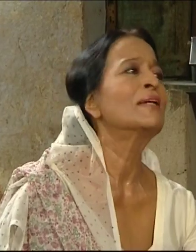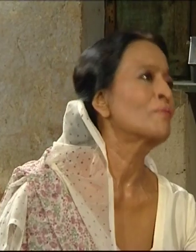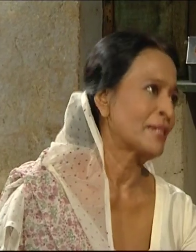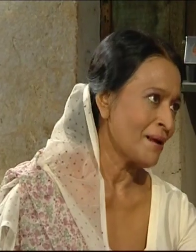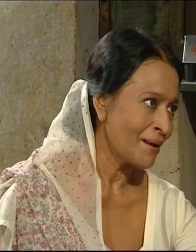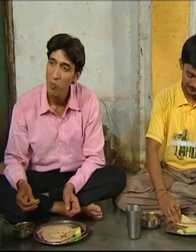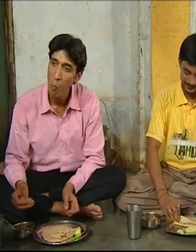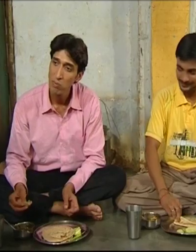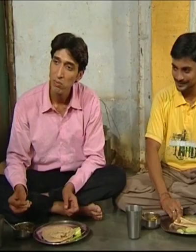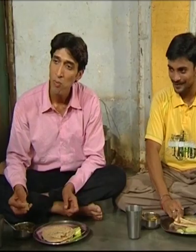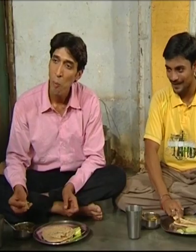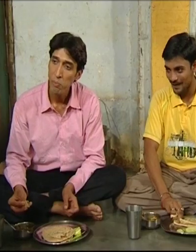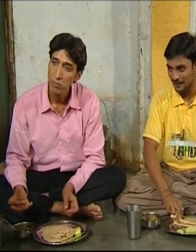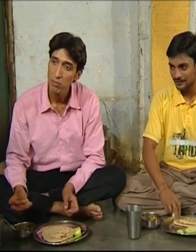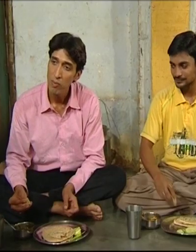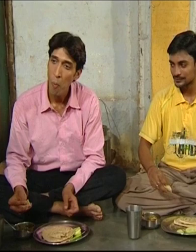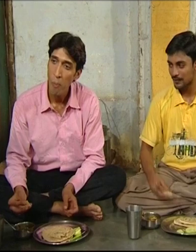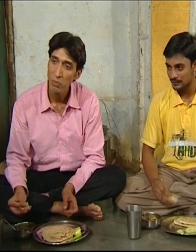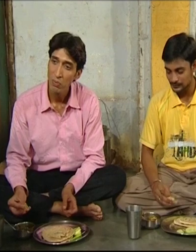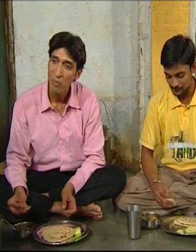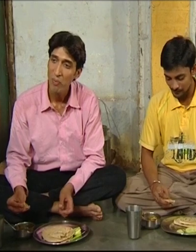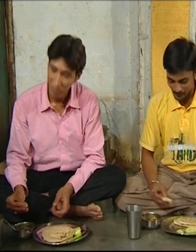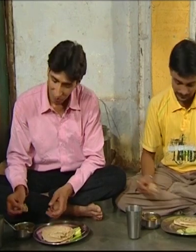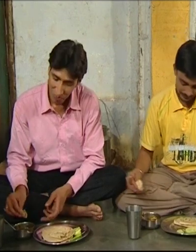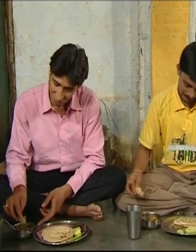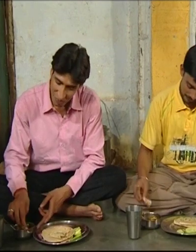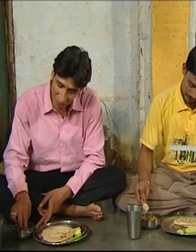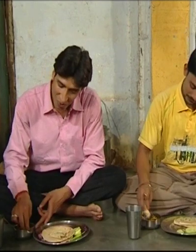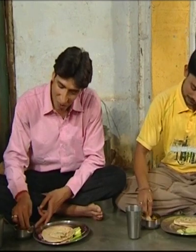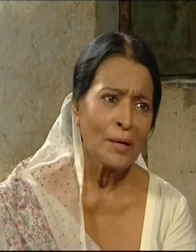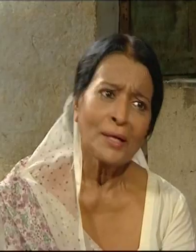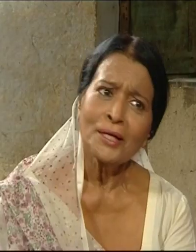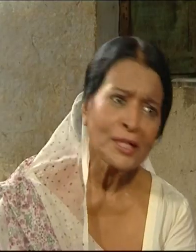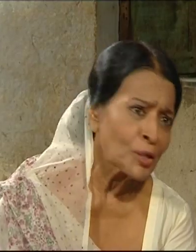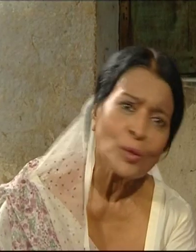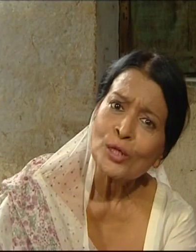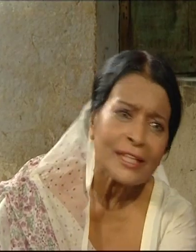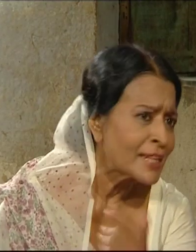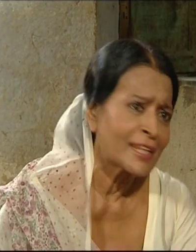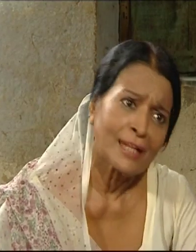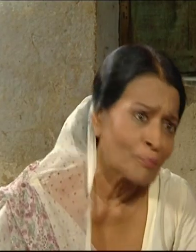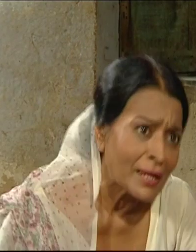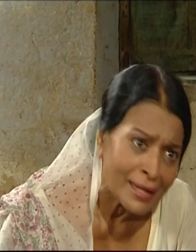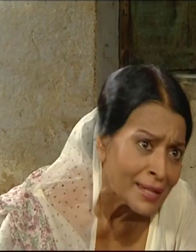मनीष बेटा, ये तेरा दोस्त है, इस तरह इसका ध्यान रख। स्कूल तो इसने तेरे साथ पार कर ही